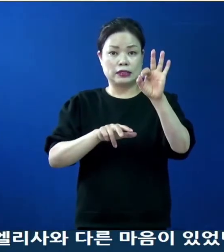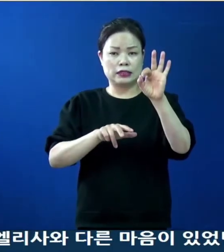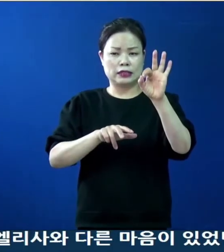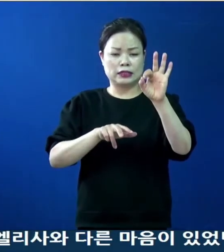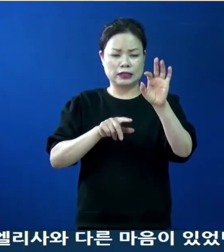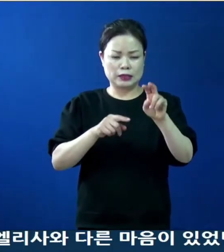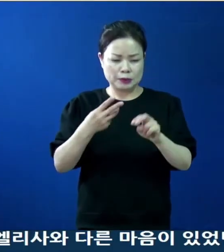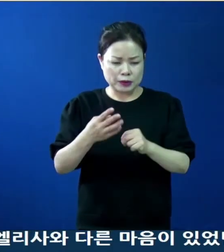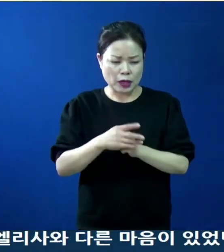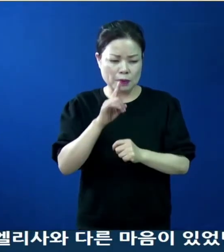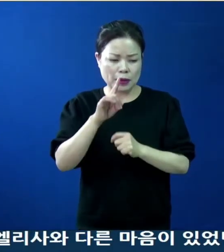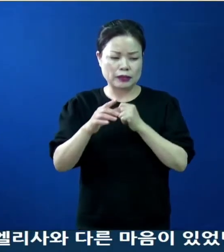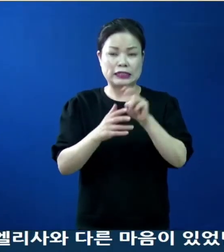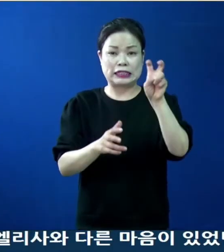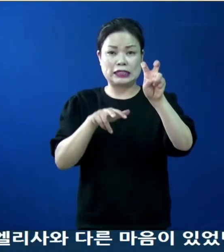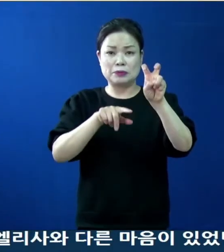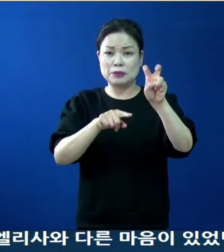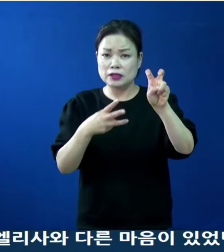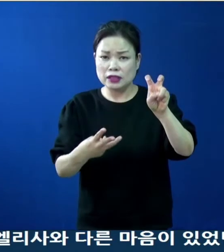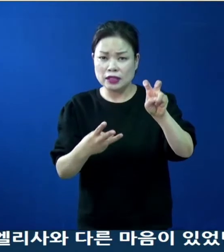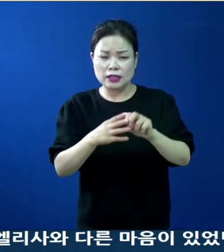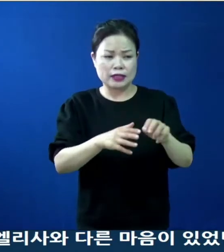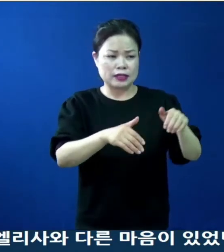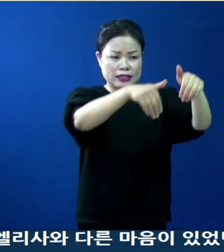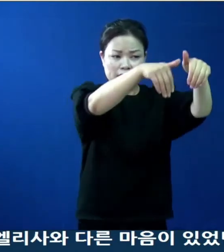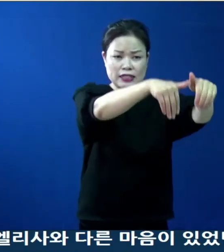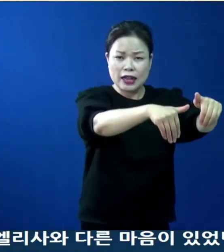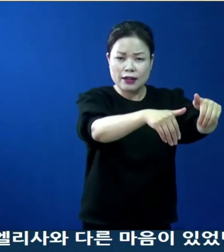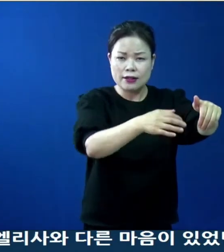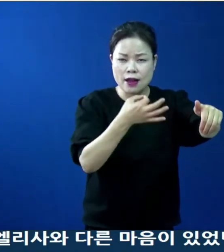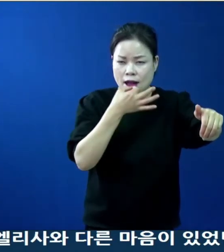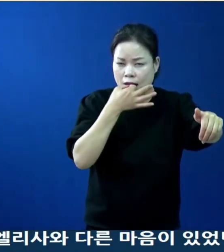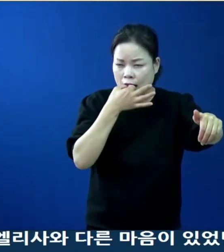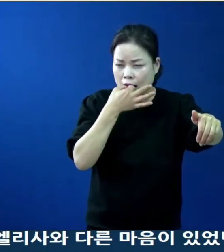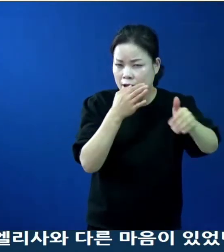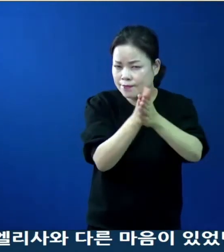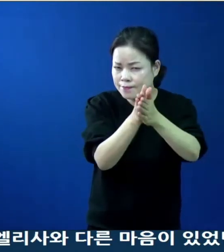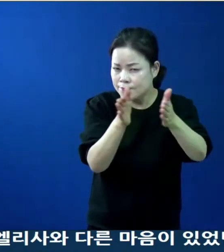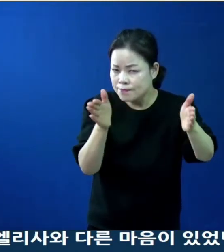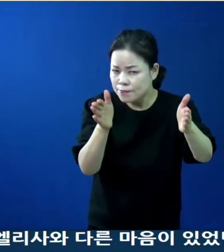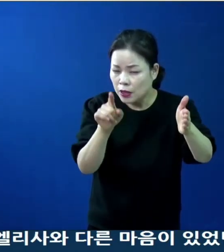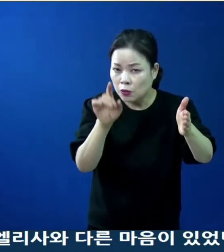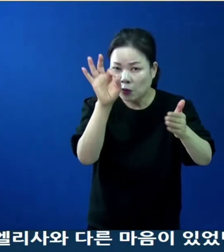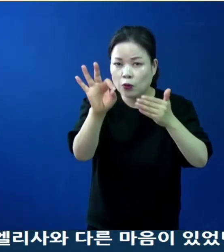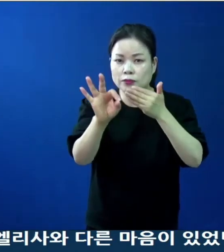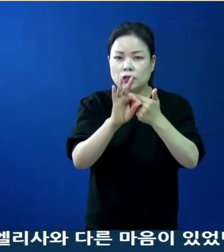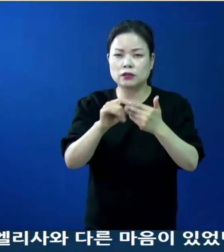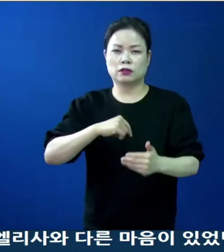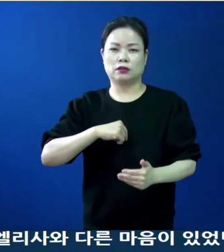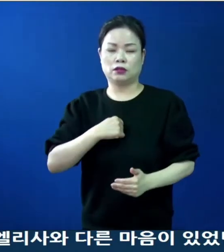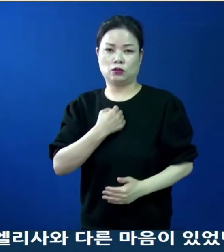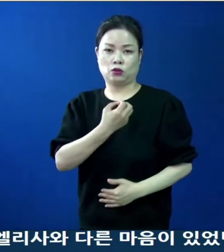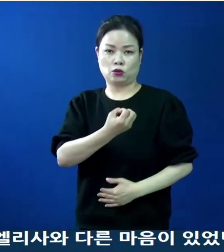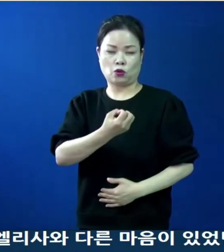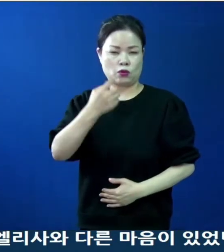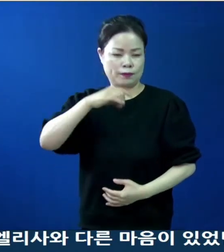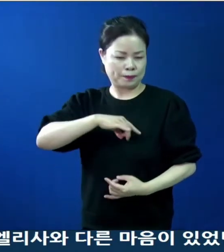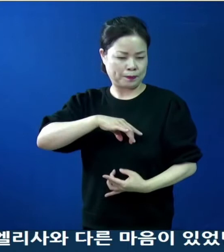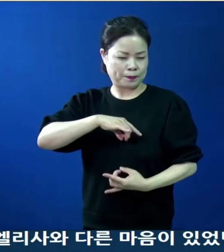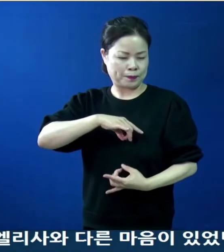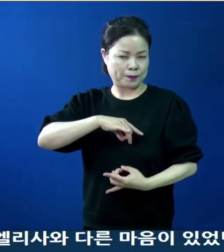보면 게하시 마음속에 탐욕의 마음이 시작된 것을 볼 수 있습니다. 여기 보면 스스로 이르되,